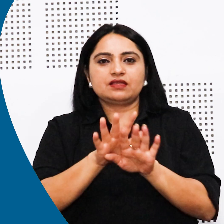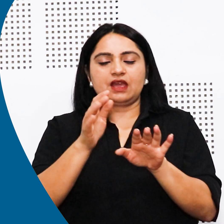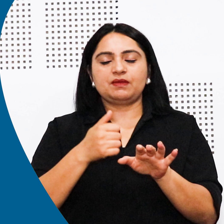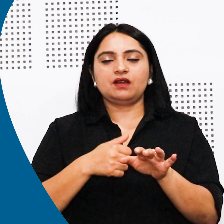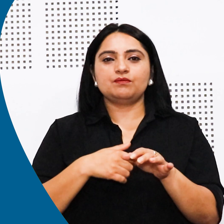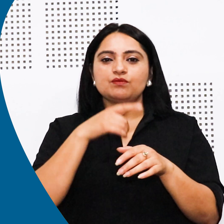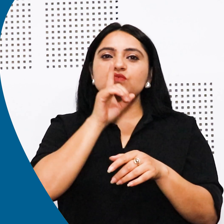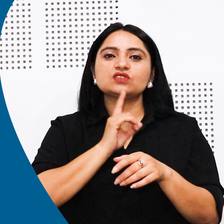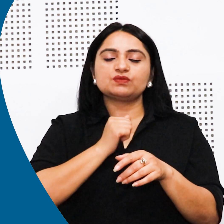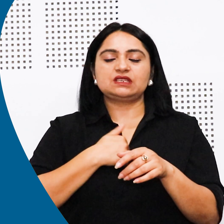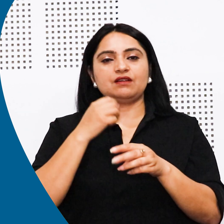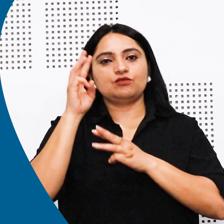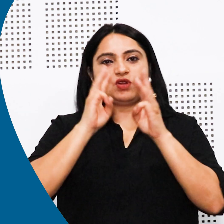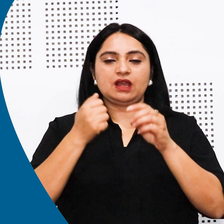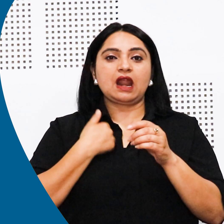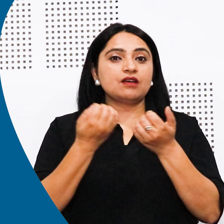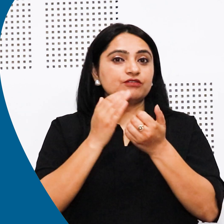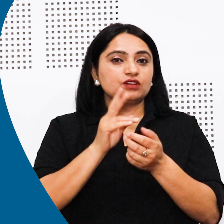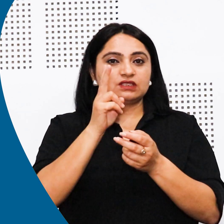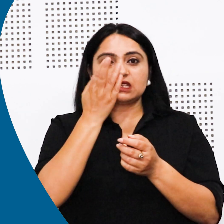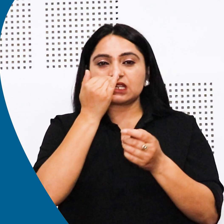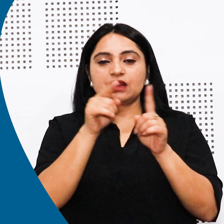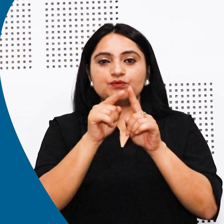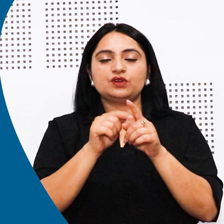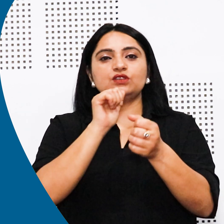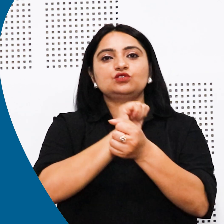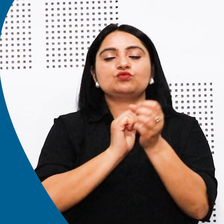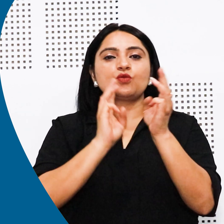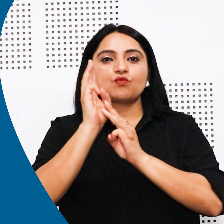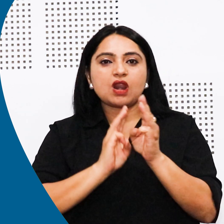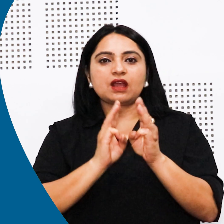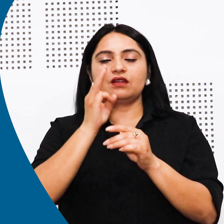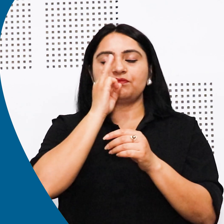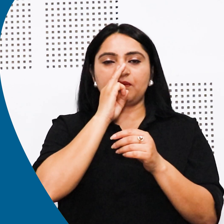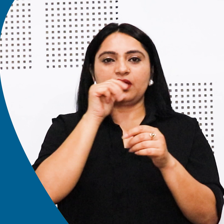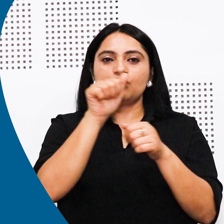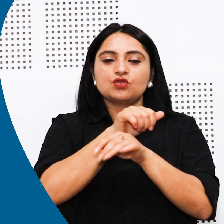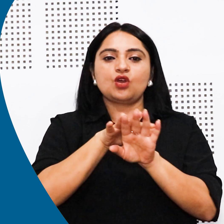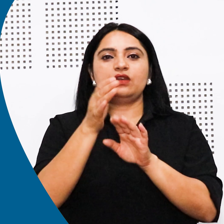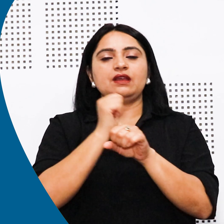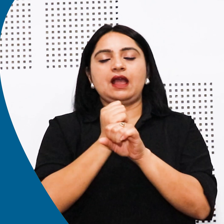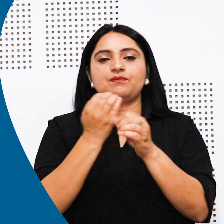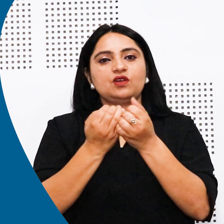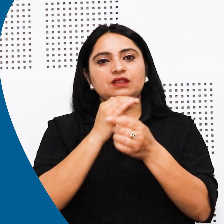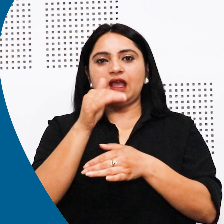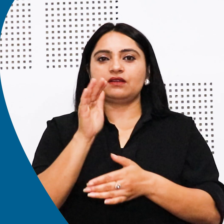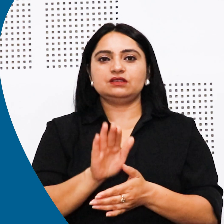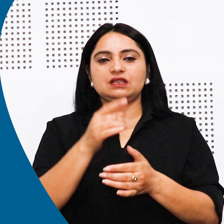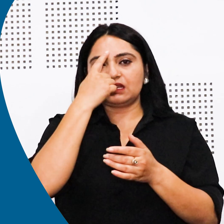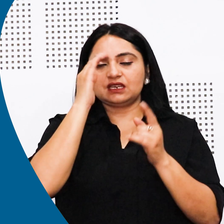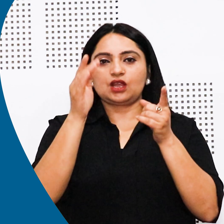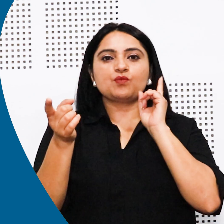आफ्नो मूल्याङ्कन आफै गर्छन्। त्यसकारण पनि जोखिमको मूल्याङ्कन तथा नक्साङ्कनमा उनीहरूले काम गर्दै आएका छन्।